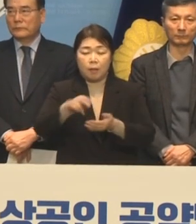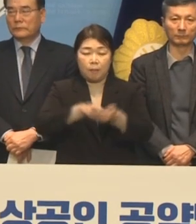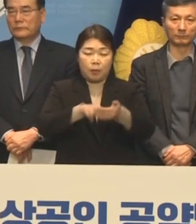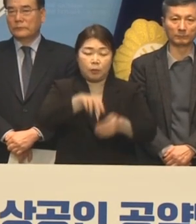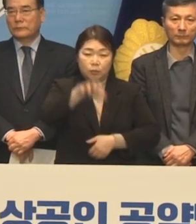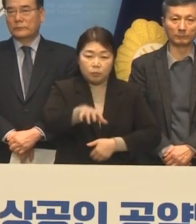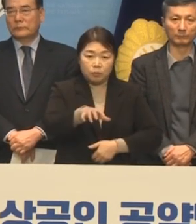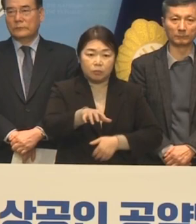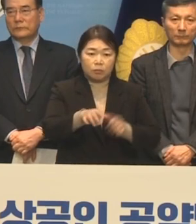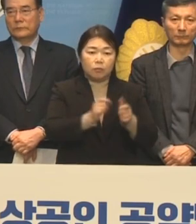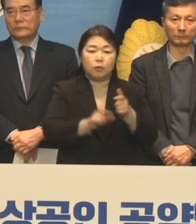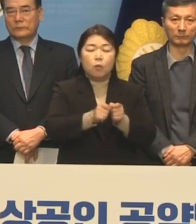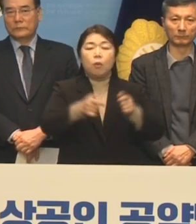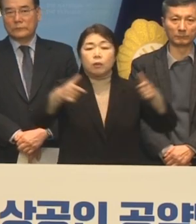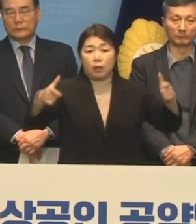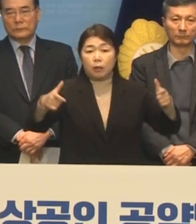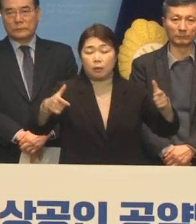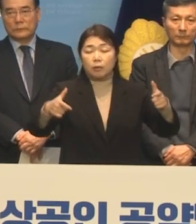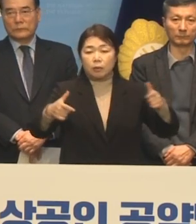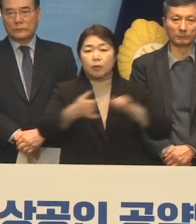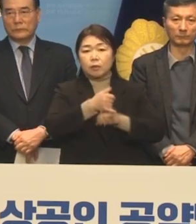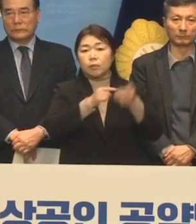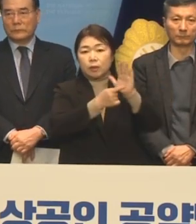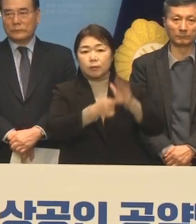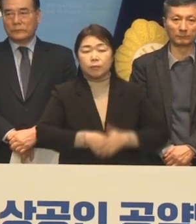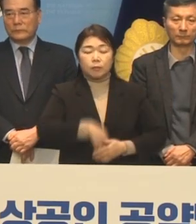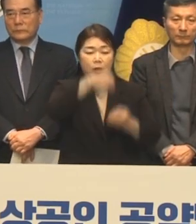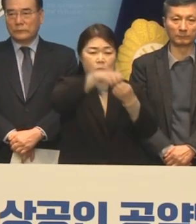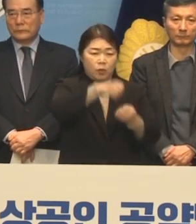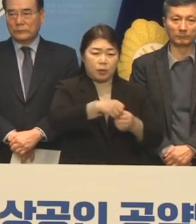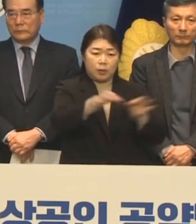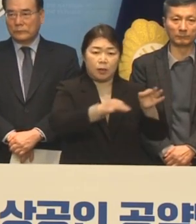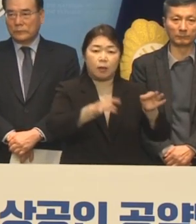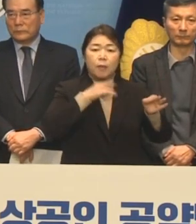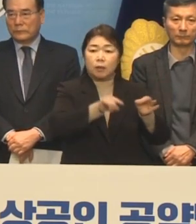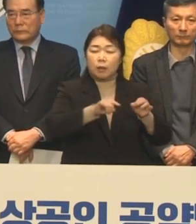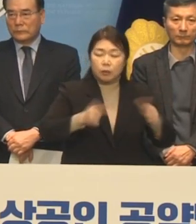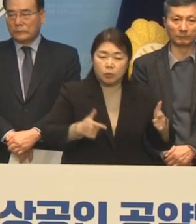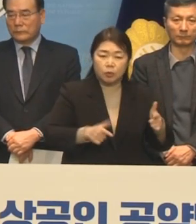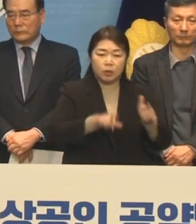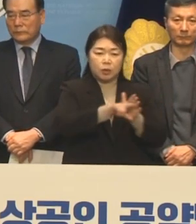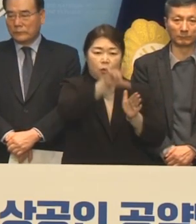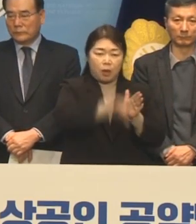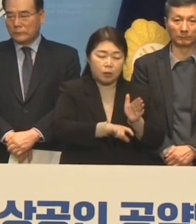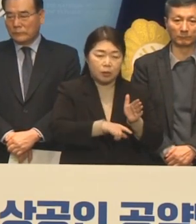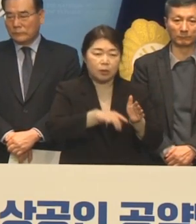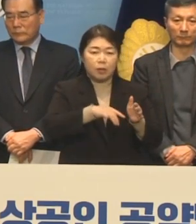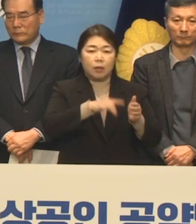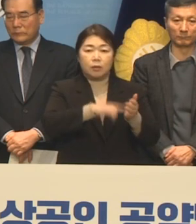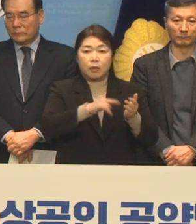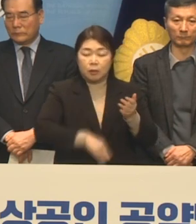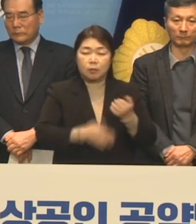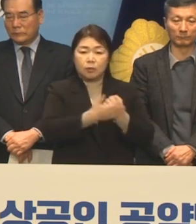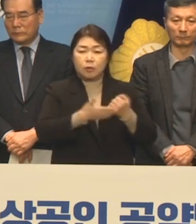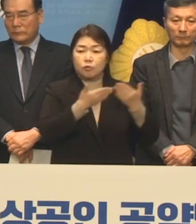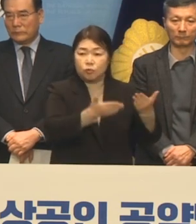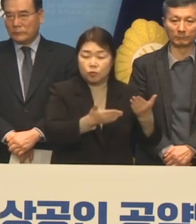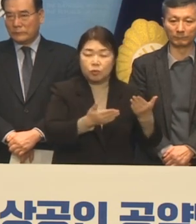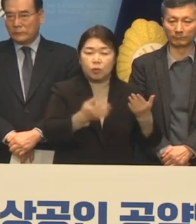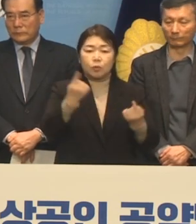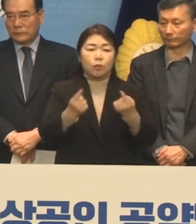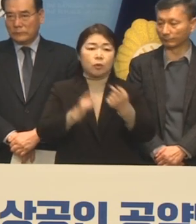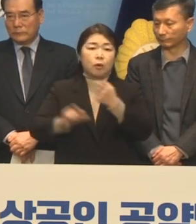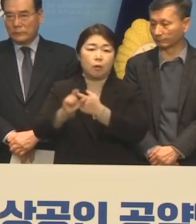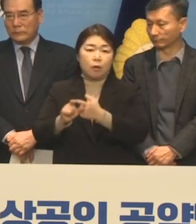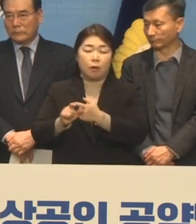개선하고 확대하겠습니다. 전통시장에만 적용되는 신용카드 소득 공제를 지역화폐와 온누리 상품권이